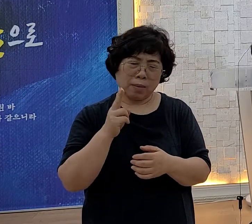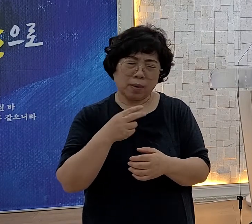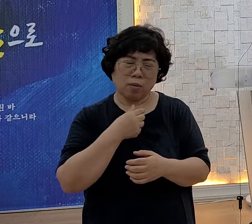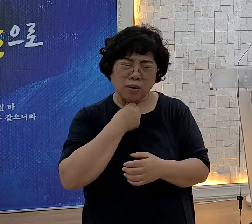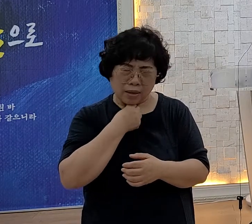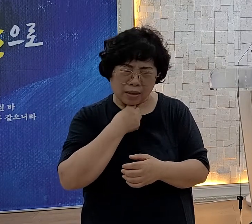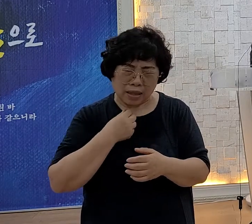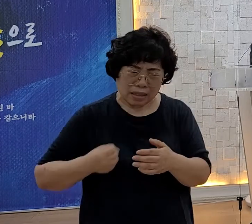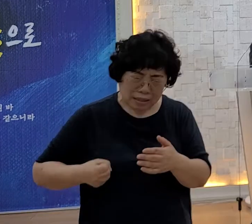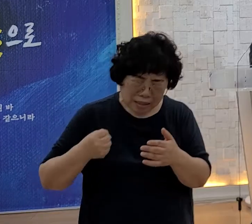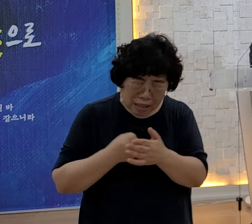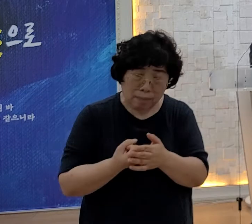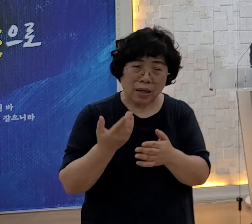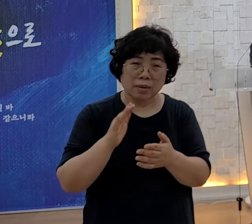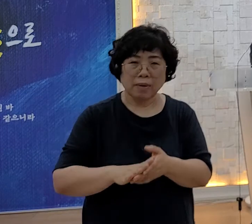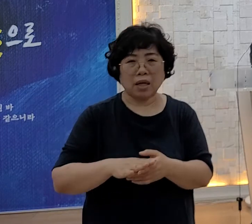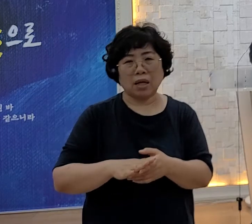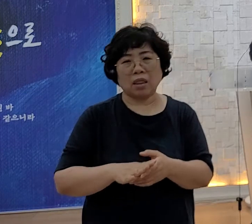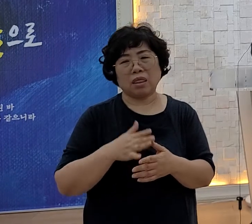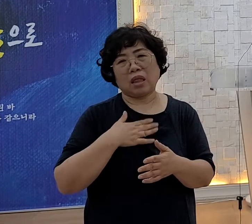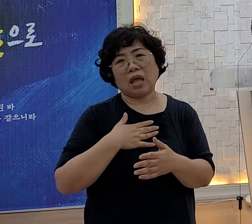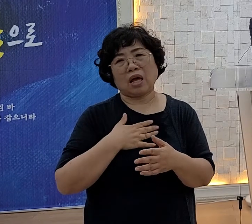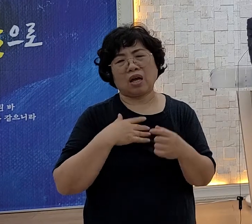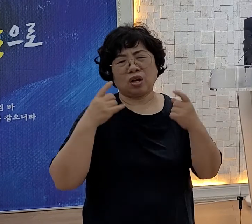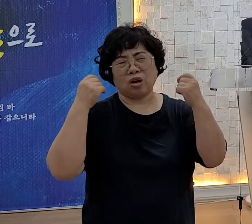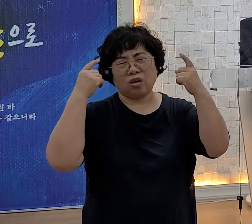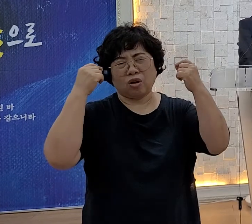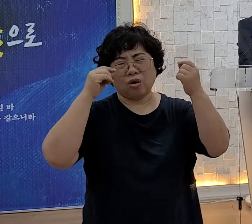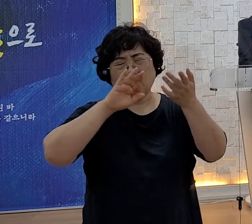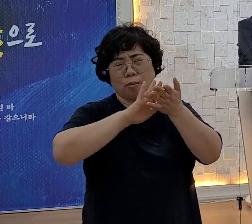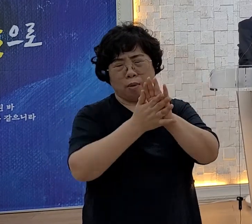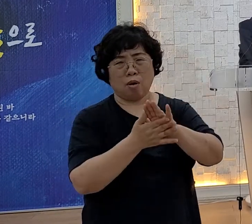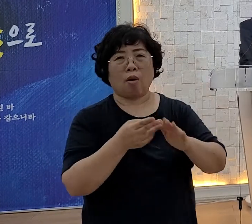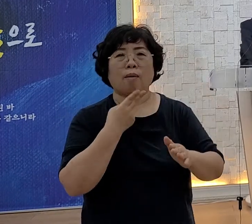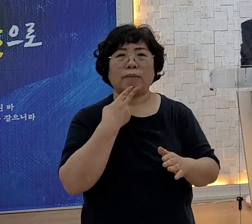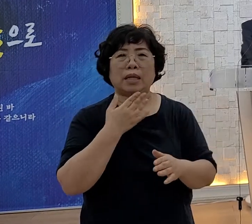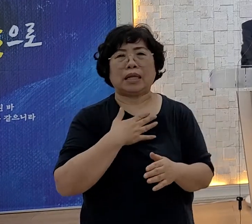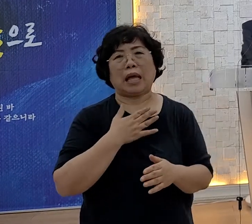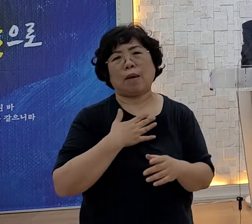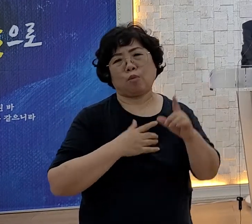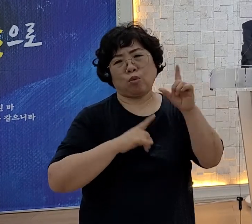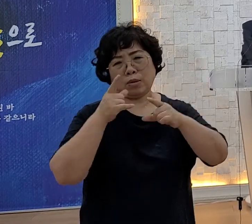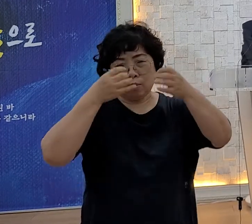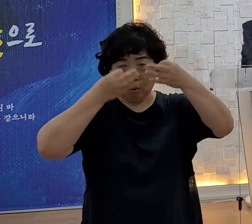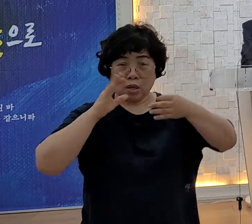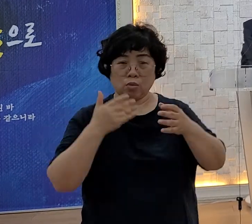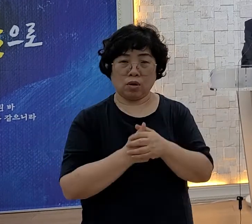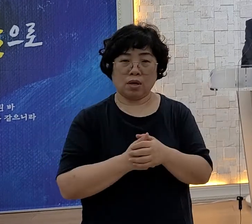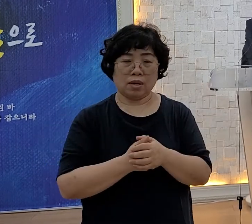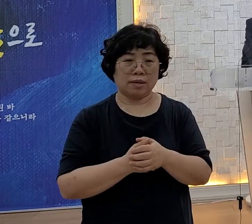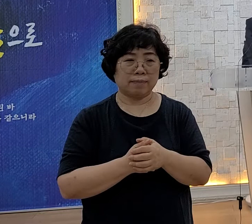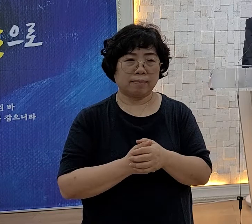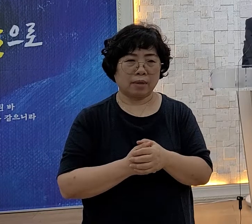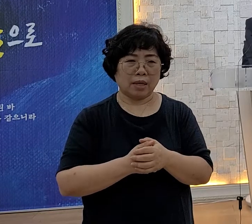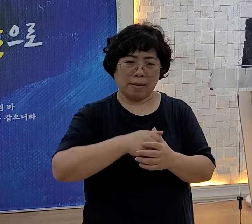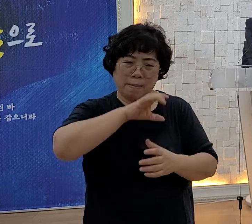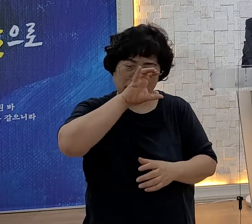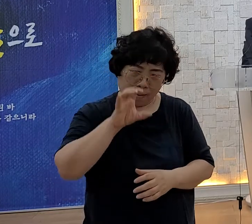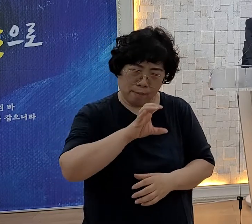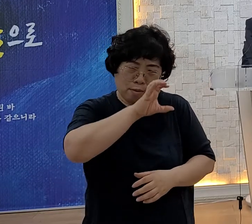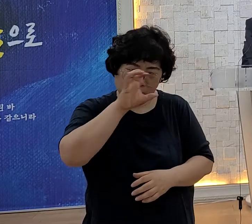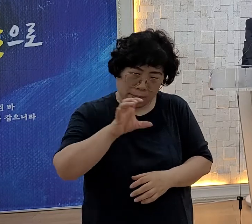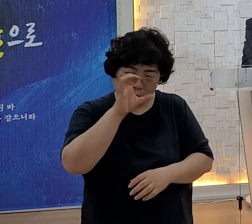생기면 또 불같이 화를 내고 불같이 뒤집어 엎어버리고 또 처음부터 다시 시작. 이걸 수없이 반복하지 않습니까,